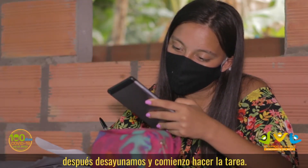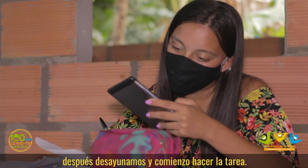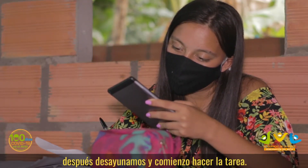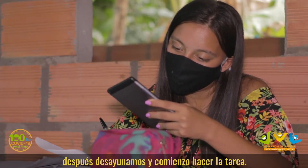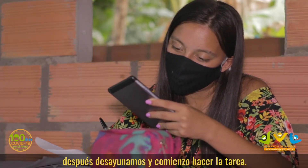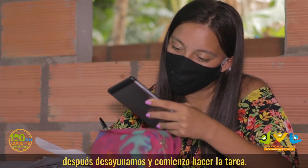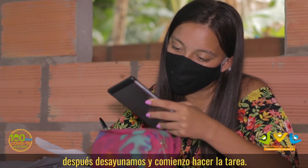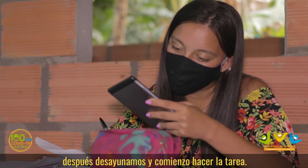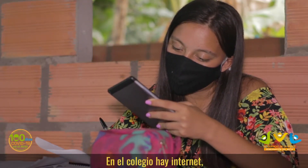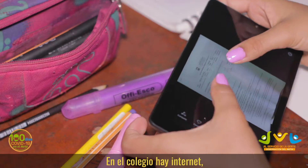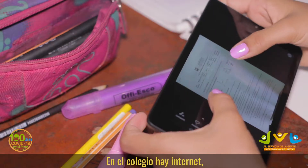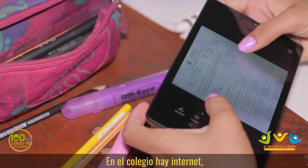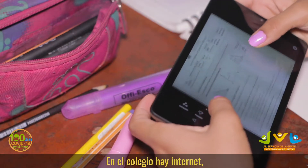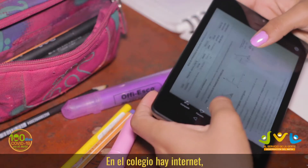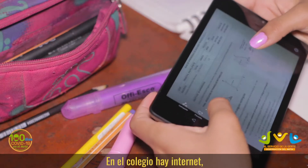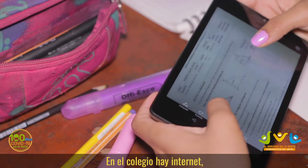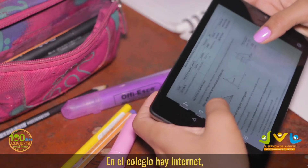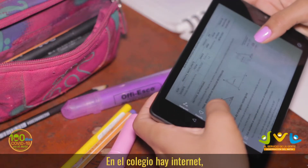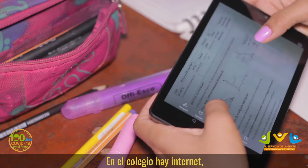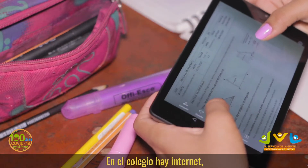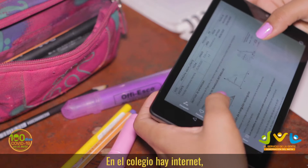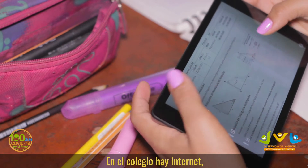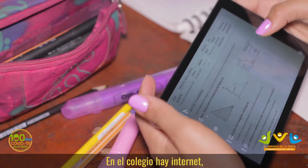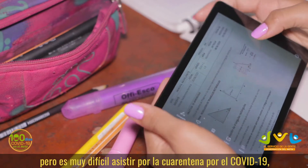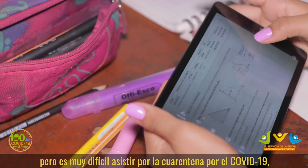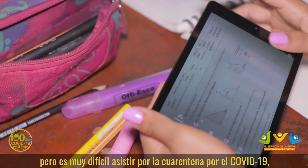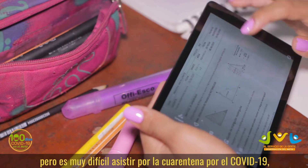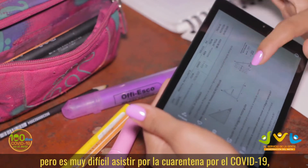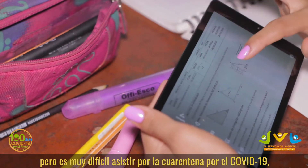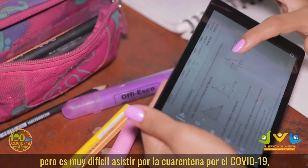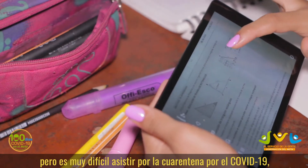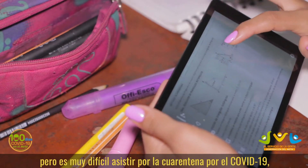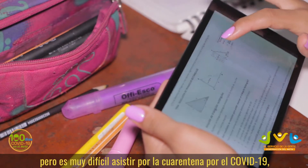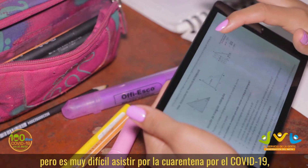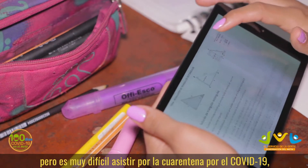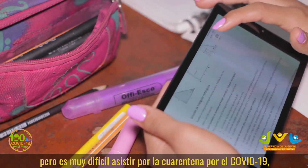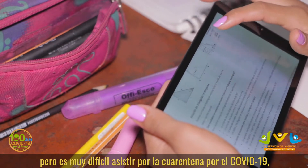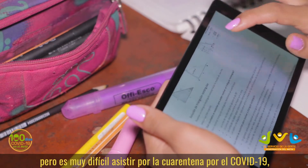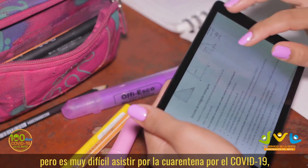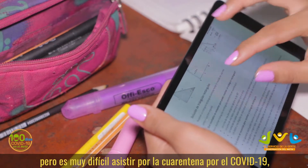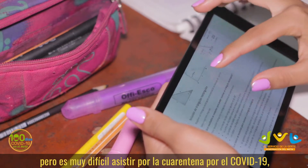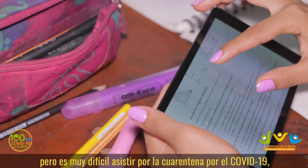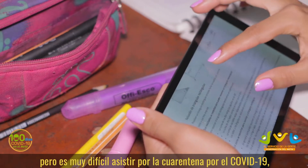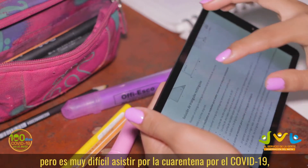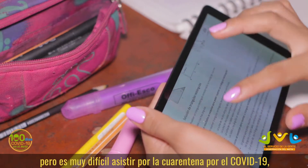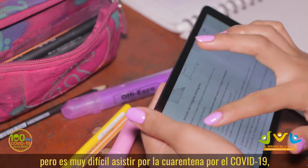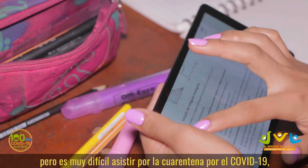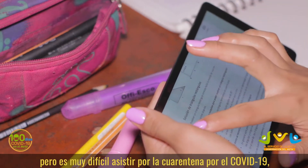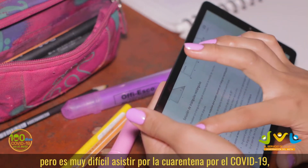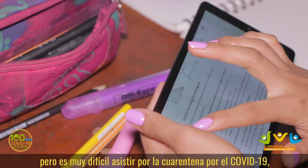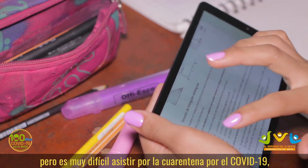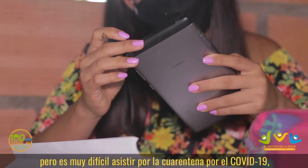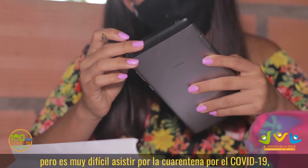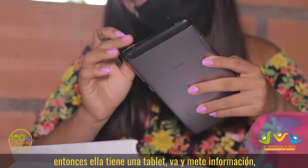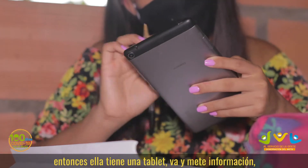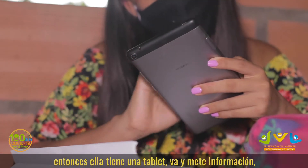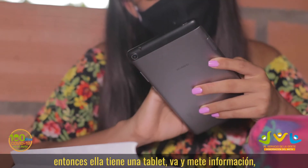comienzo a hacer la tarea. En el colegio hay internet, pero es muy difícil asistir por la cuarentena, por el COVID-19. Entonces ella tiene